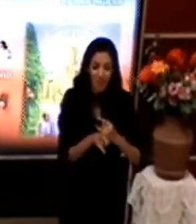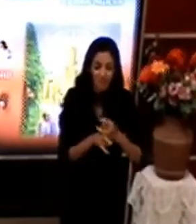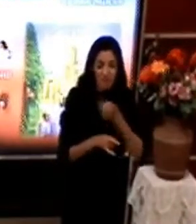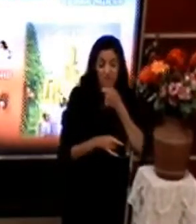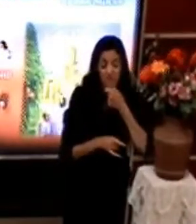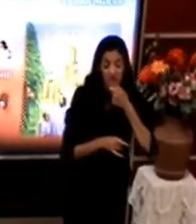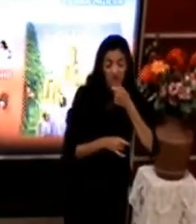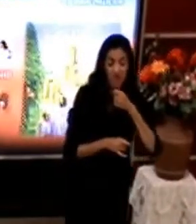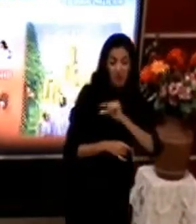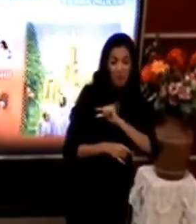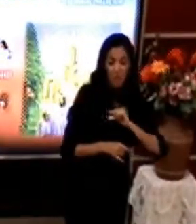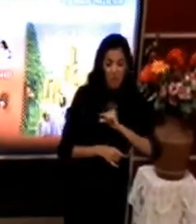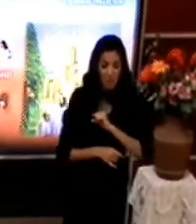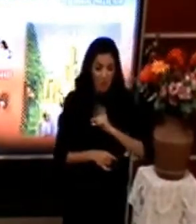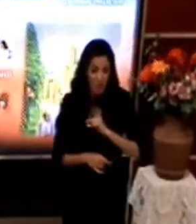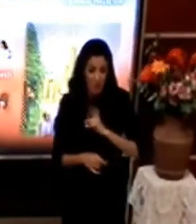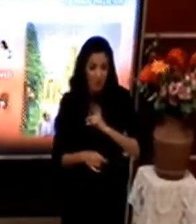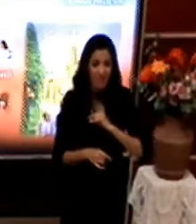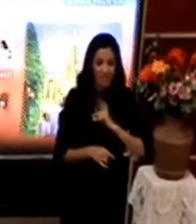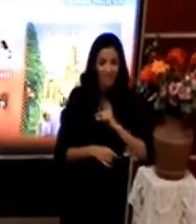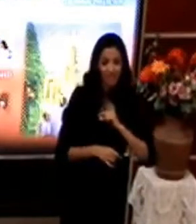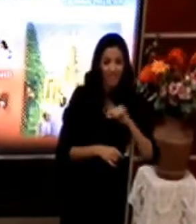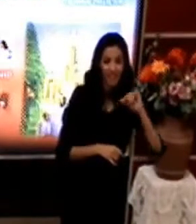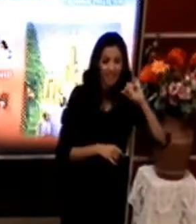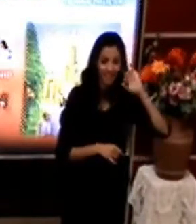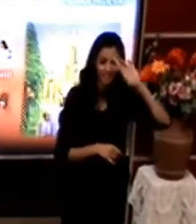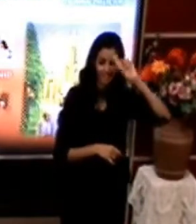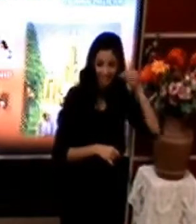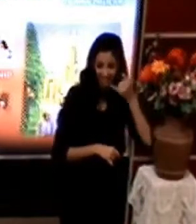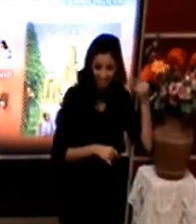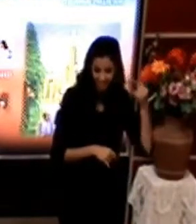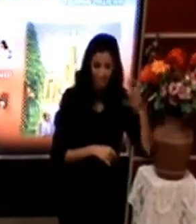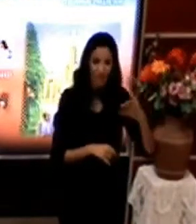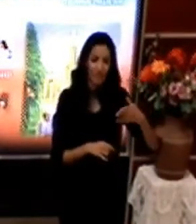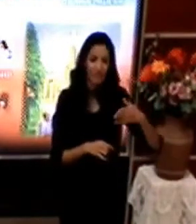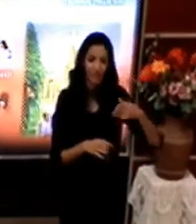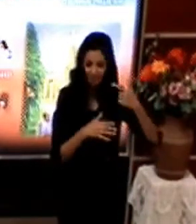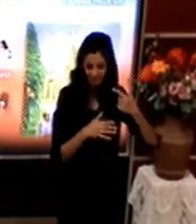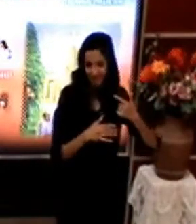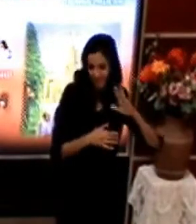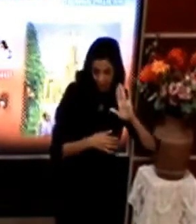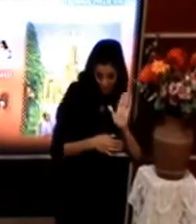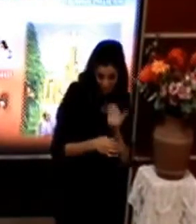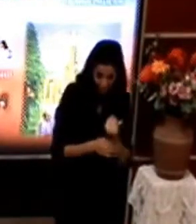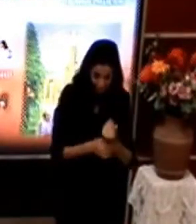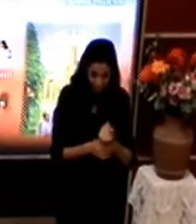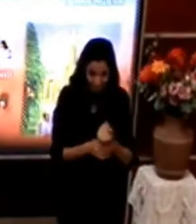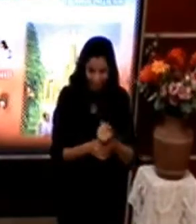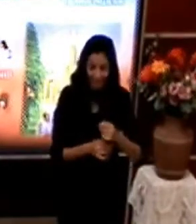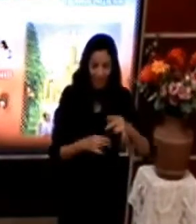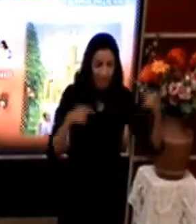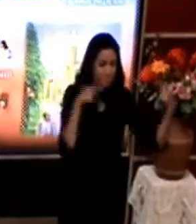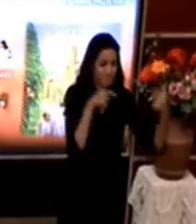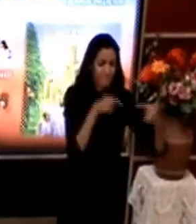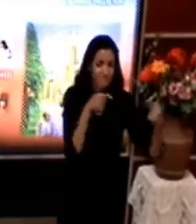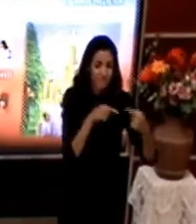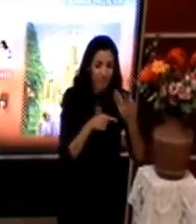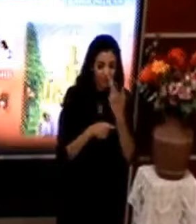mormones, testigos, todos iban ahí. Entonces nosotros siempre estábamos amanecidos el día anterior, entonces yo caía ahí a hablarte y